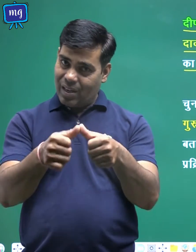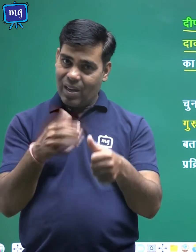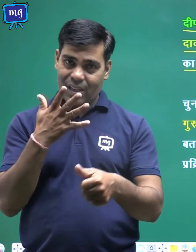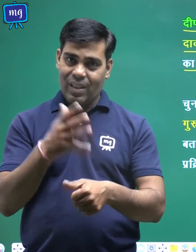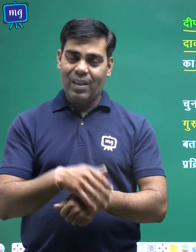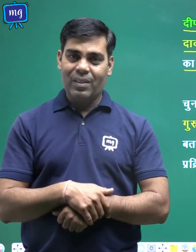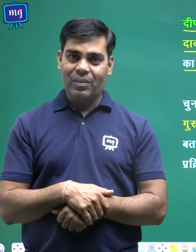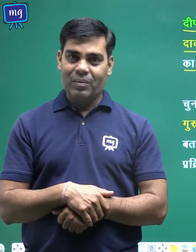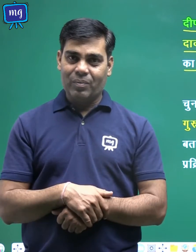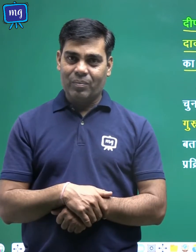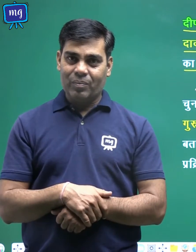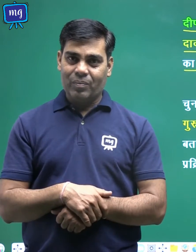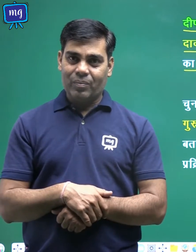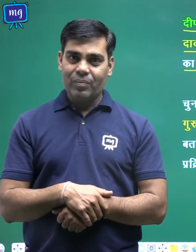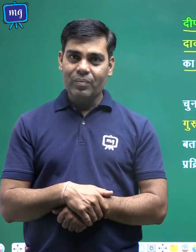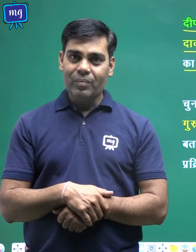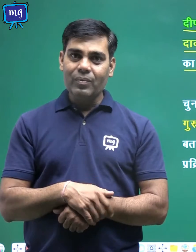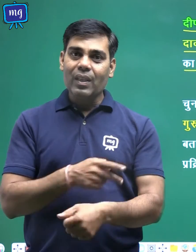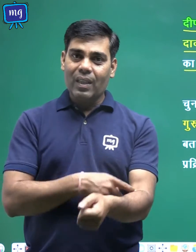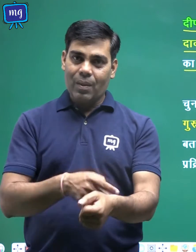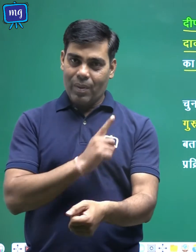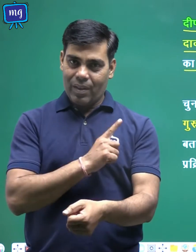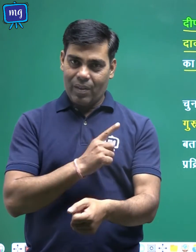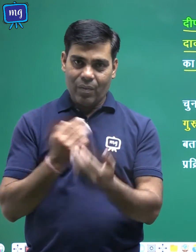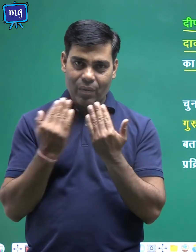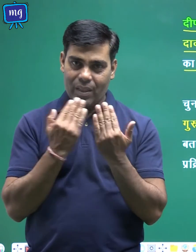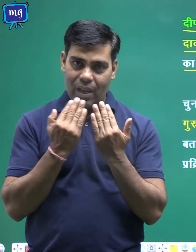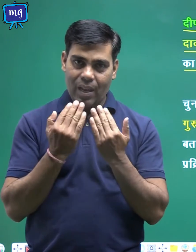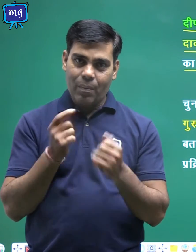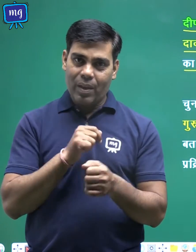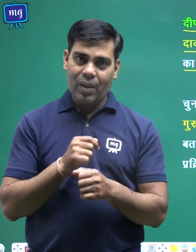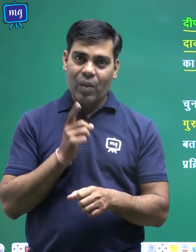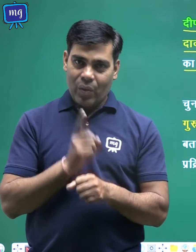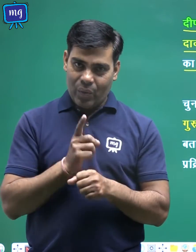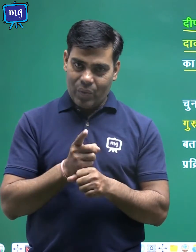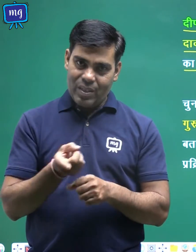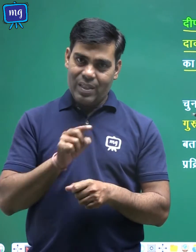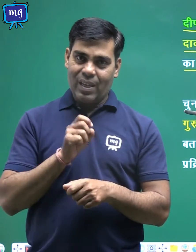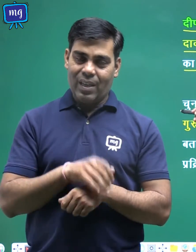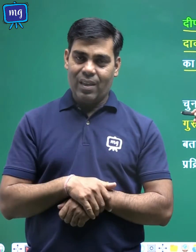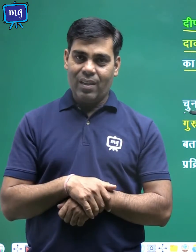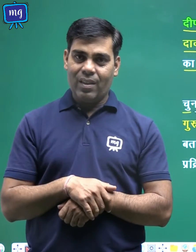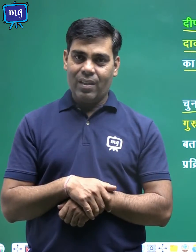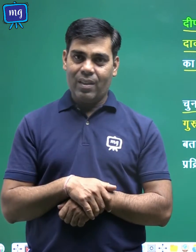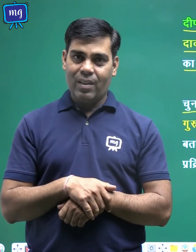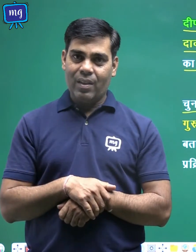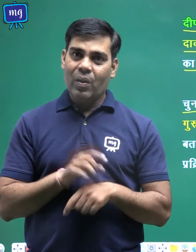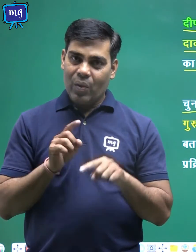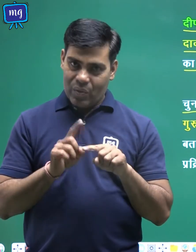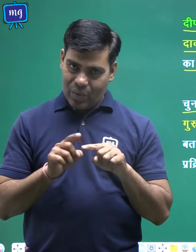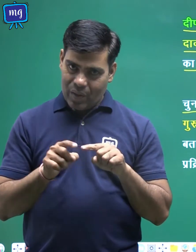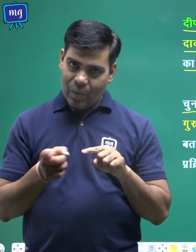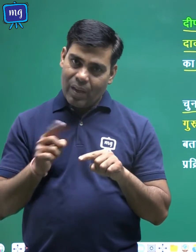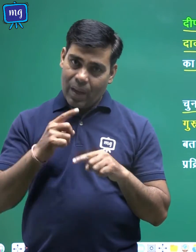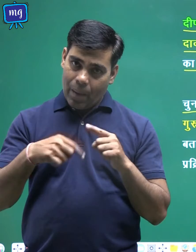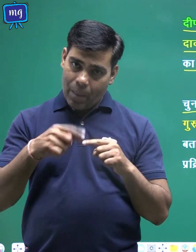हैं। दीपक विद्यालय में गुरुजी से चुनाव के बारे